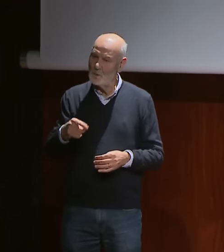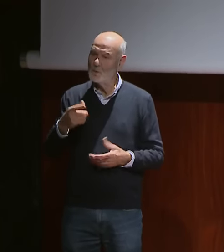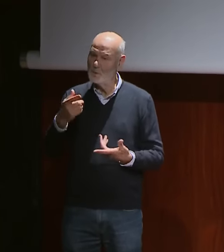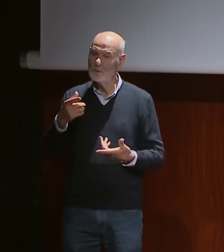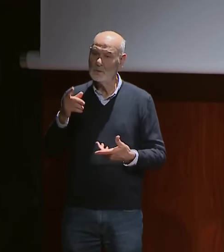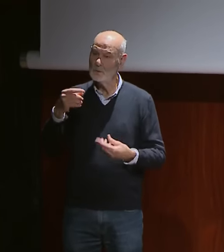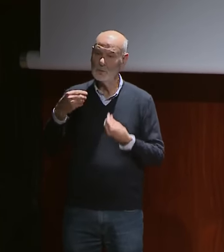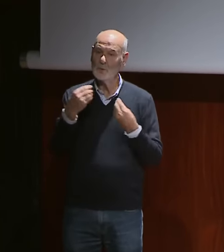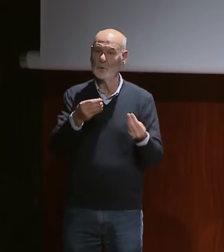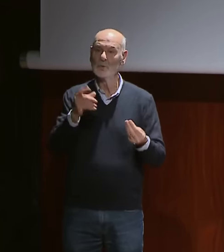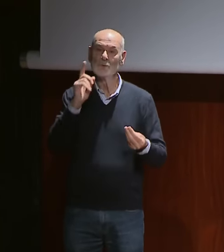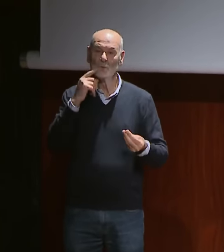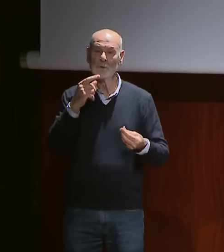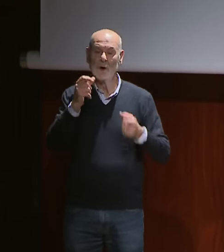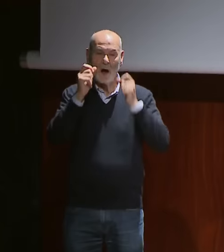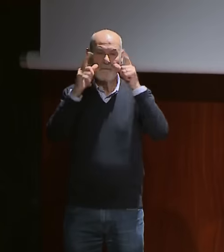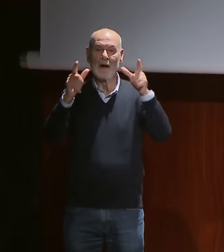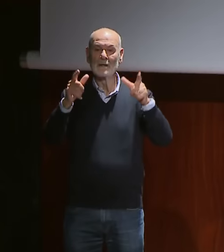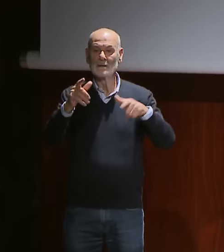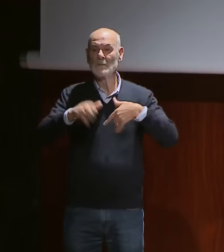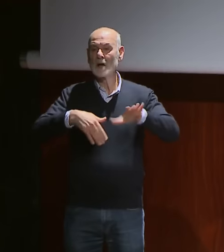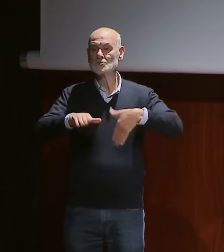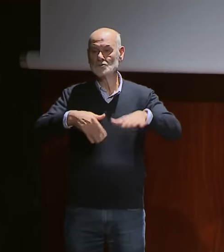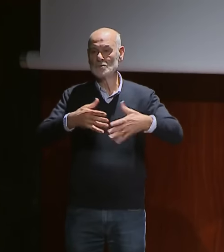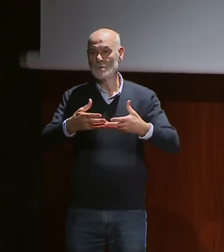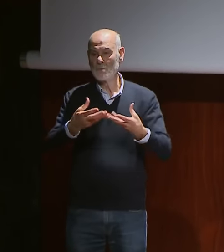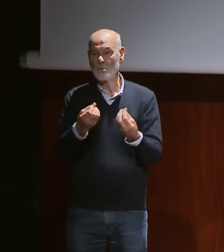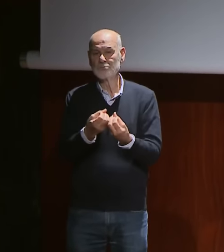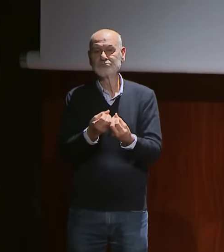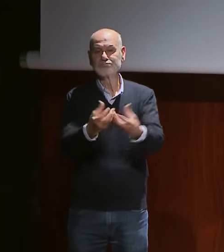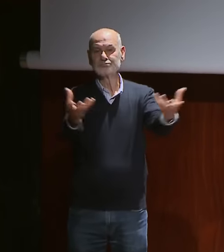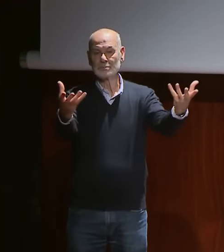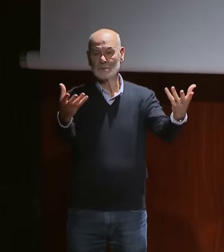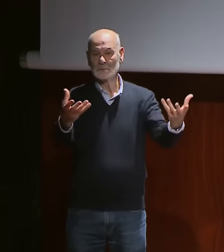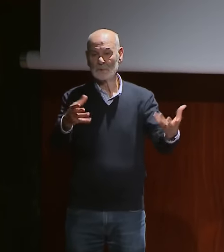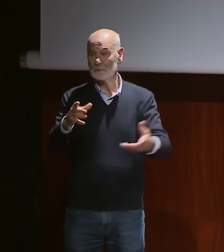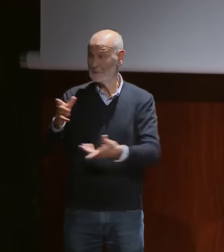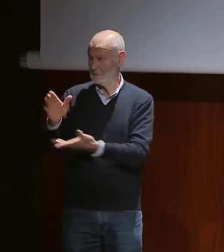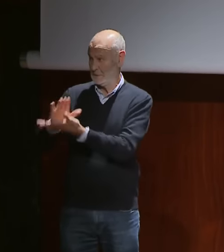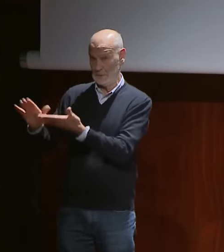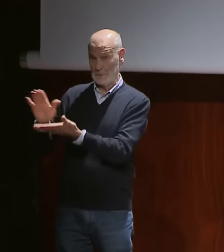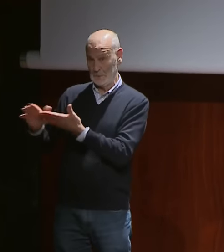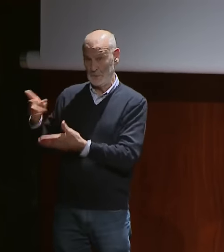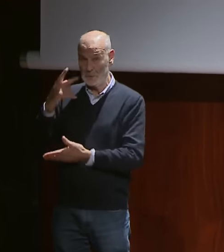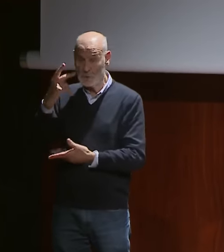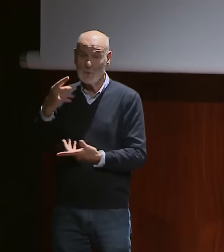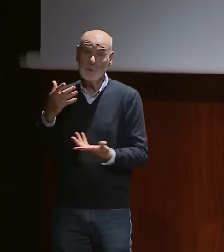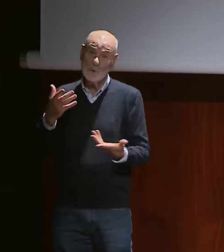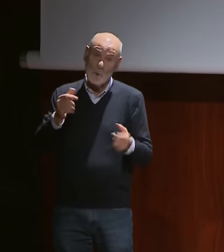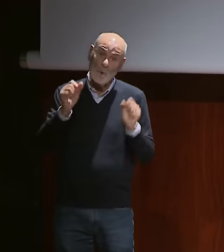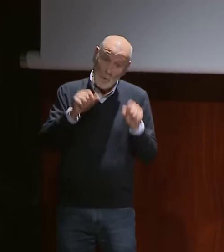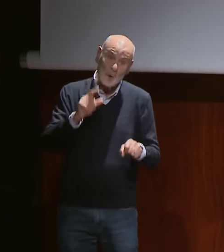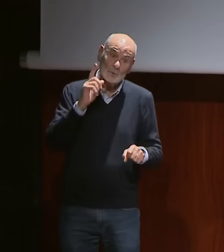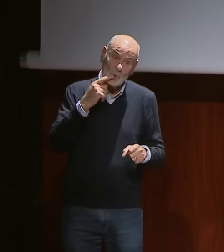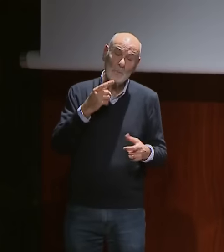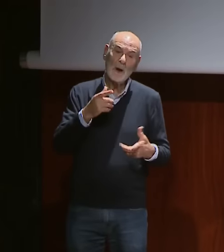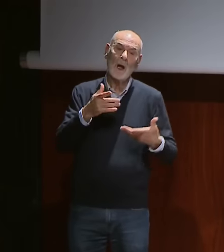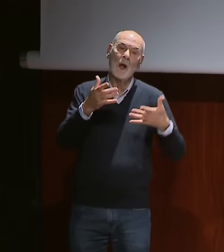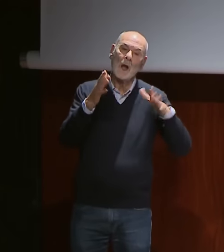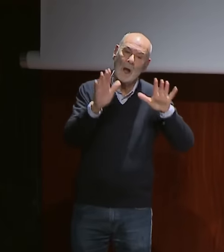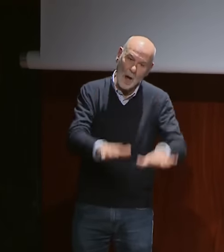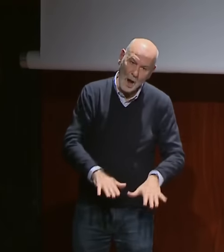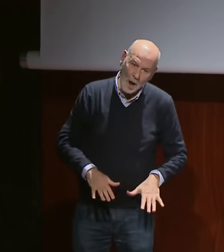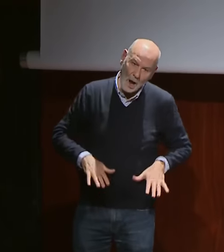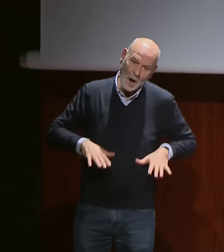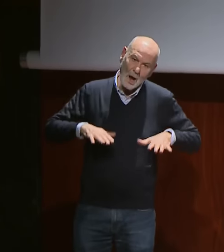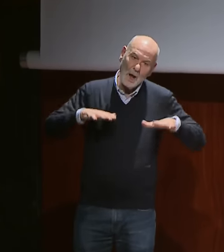Et que sourds et entendants, c'est important de travailler ensemble. Et qu'en fait, quand on fonctionne ensemble, ça marche. Si j'avais pas eu de personne